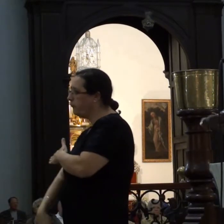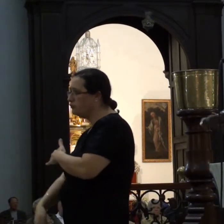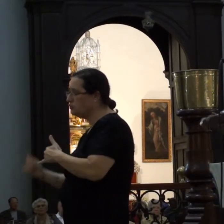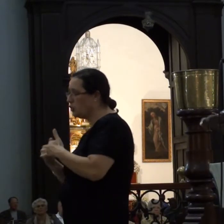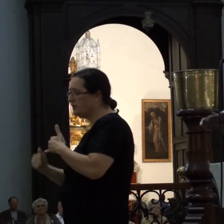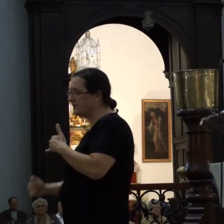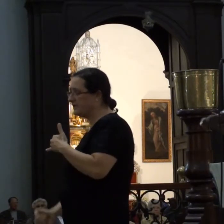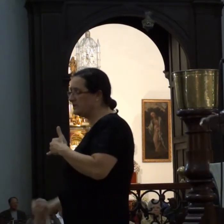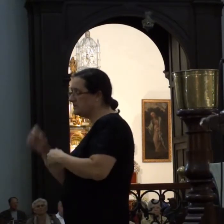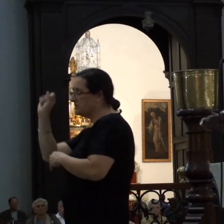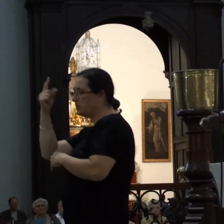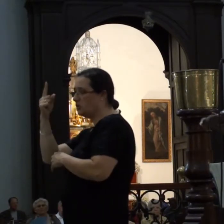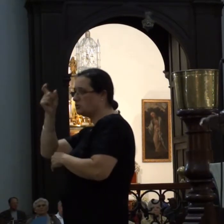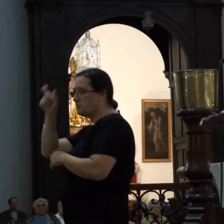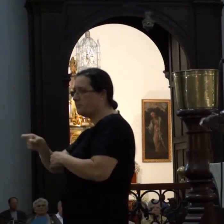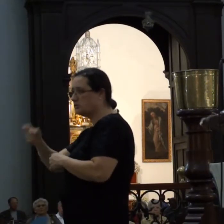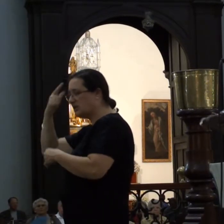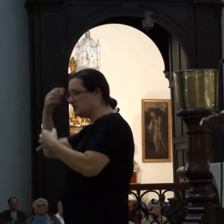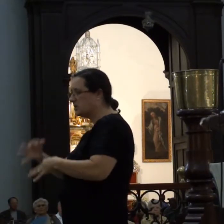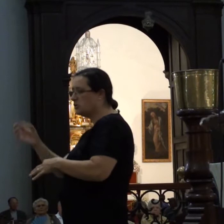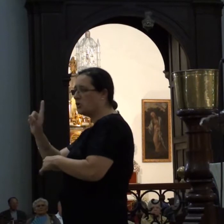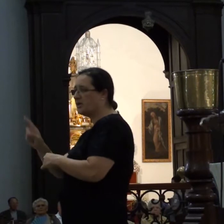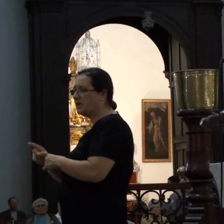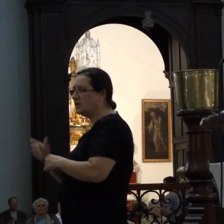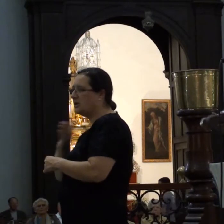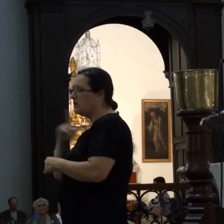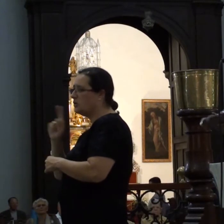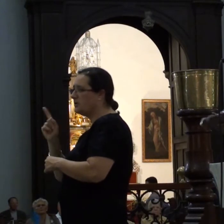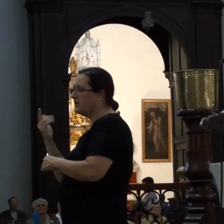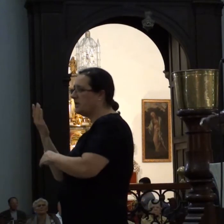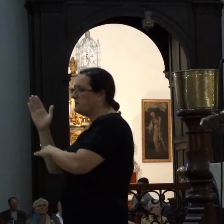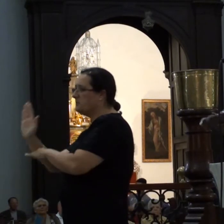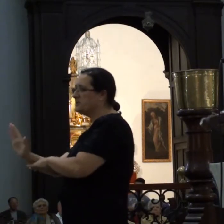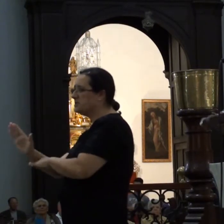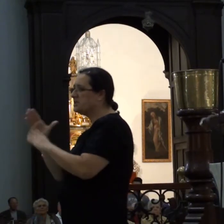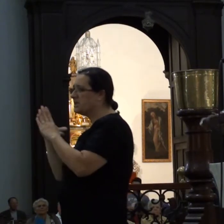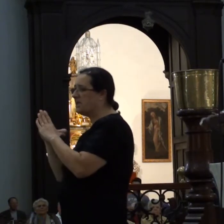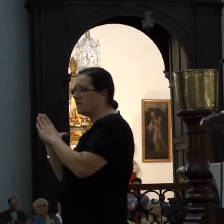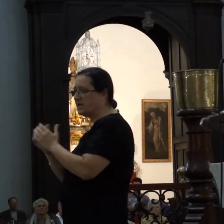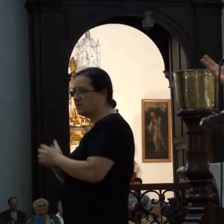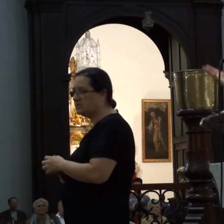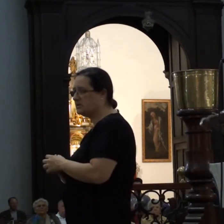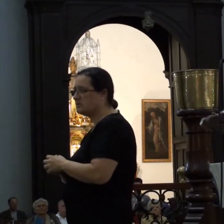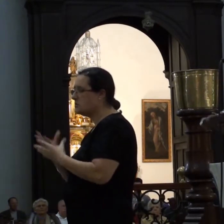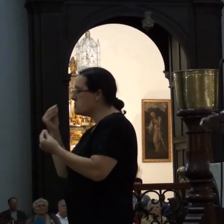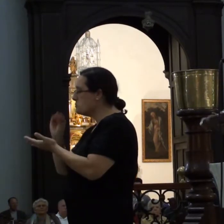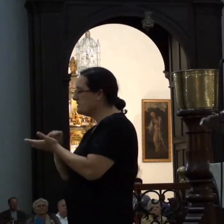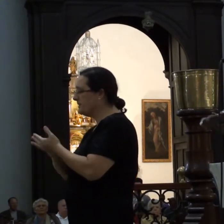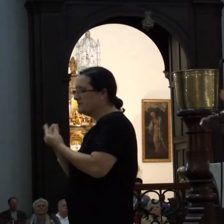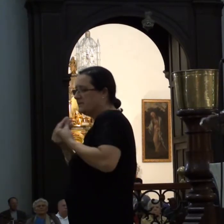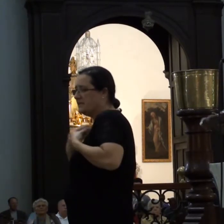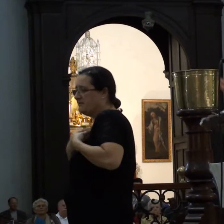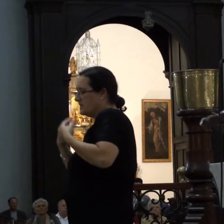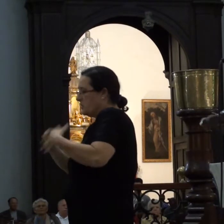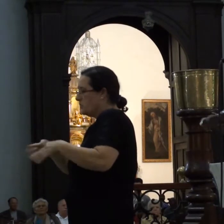en los ambientes de la fe de su presencia muchas veces cuando estamos en la vida ordinaria